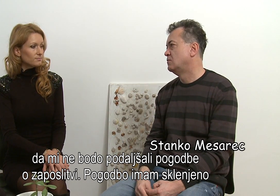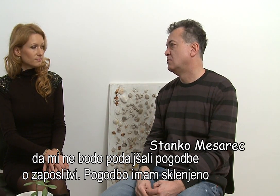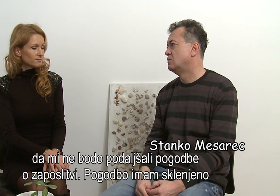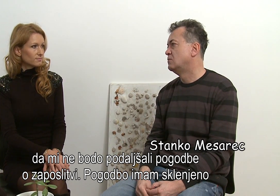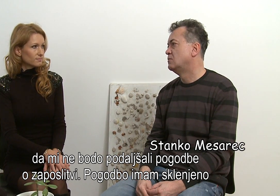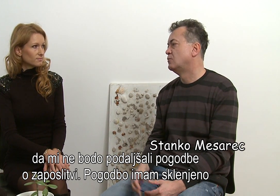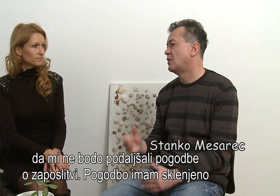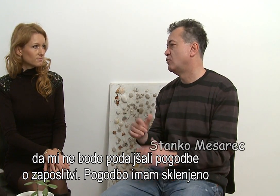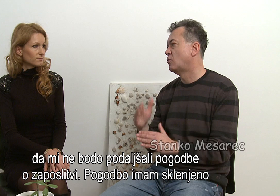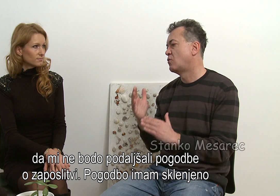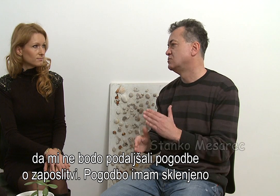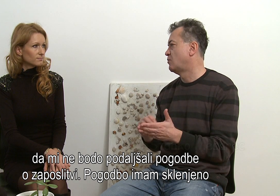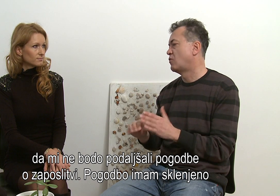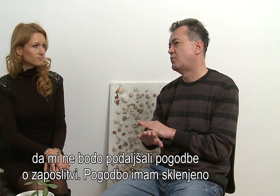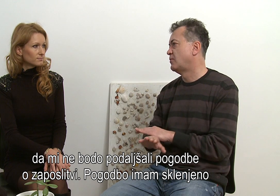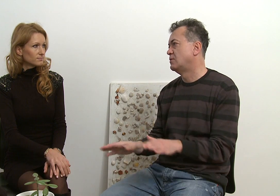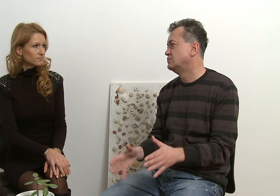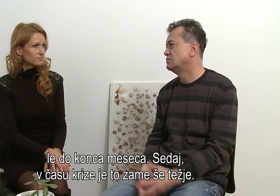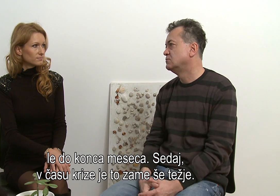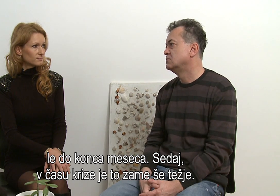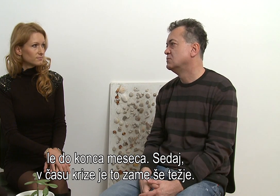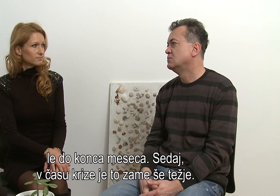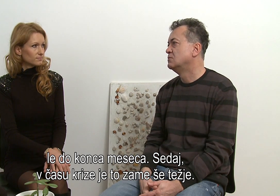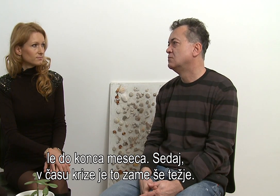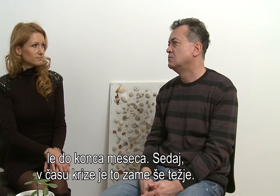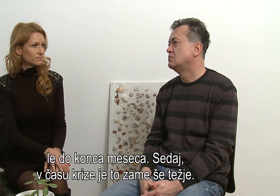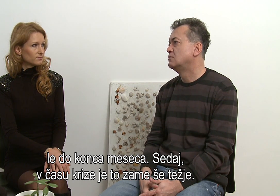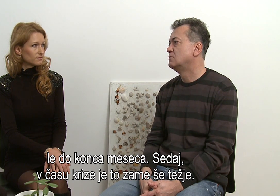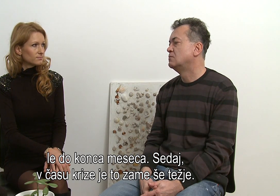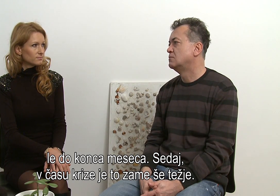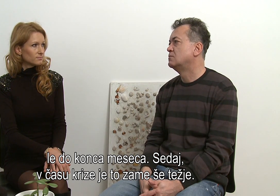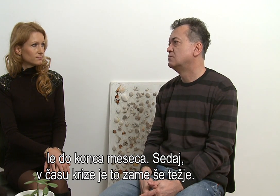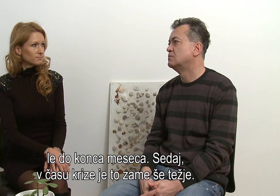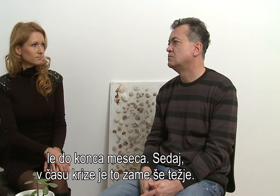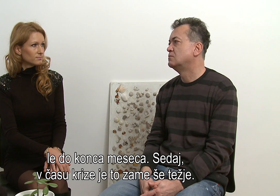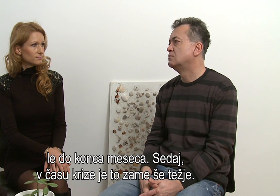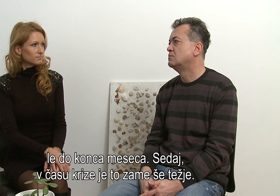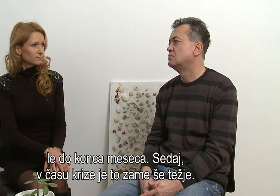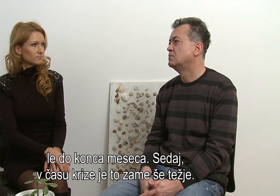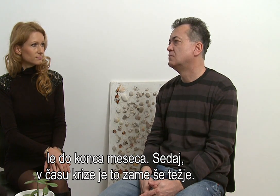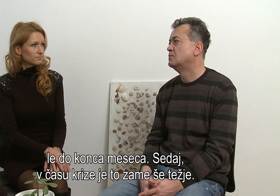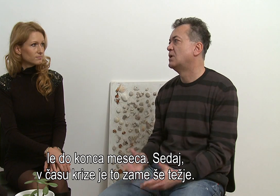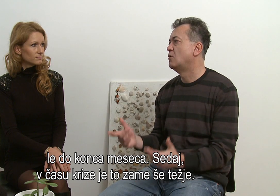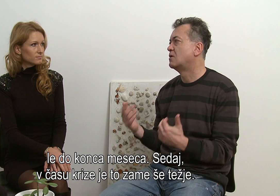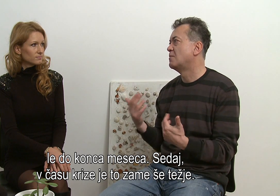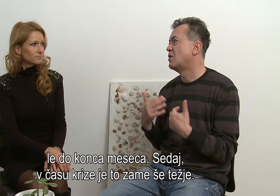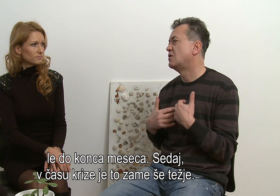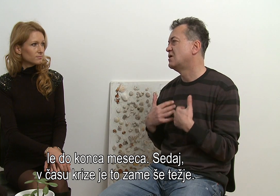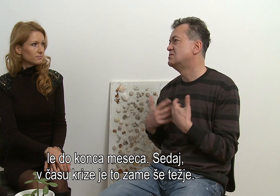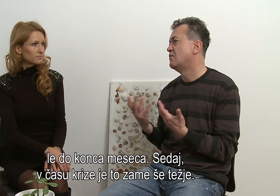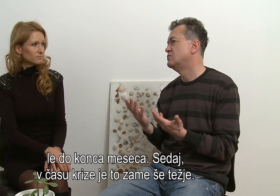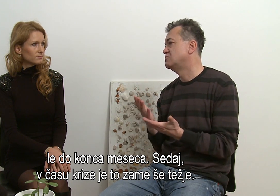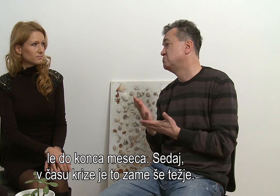podaljšal pogodbe o zaposlitvi. Tako se pravi, da do konca te pogodbe, ki je meseca